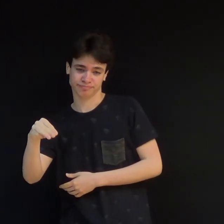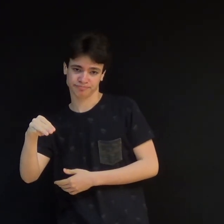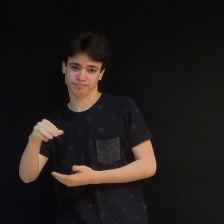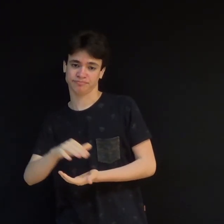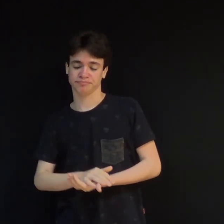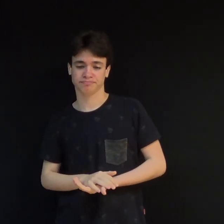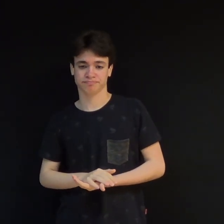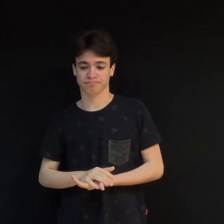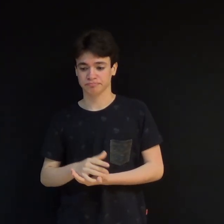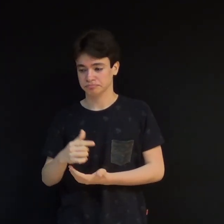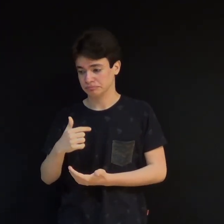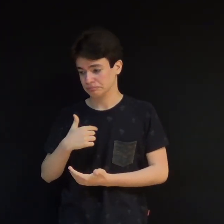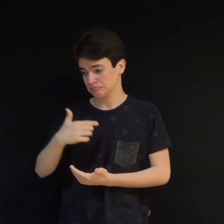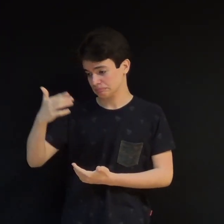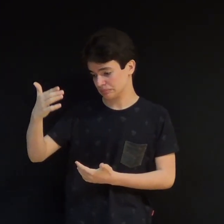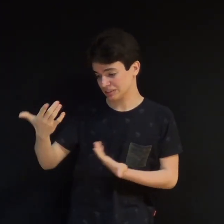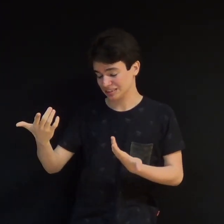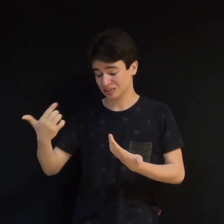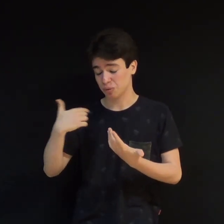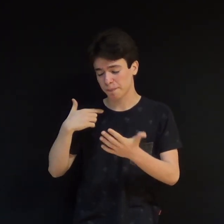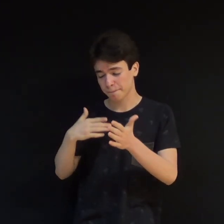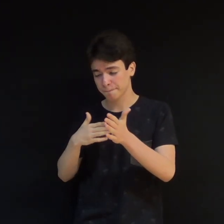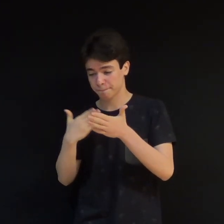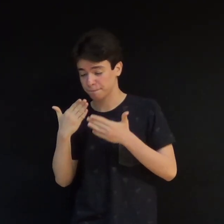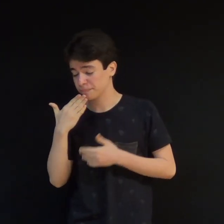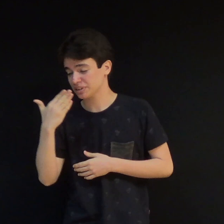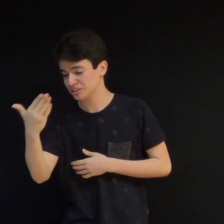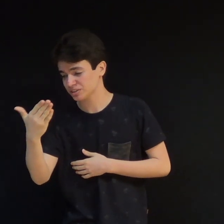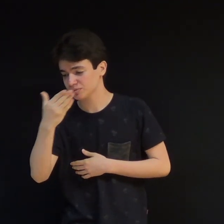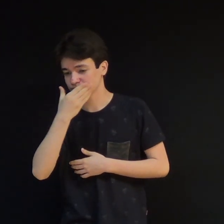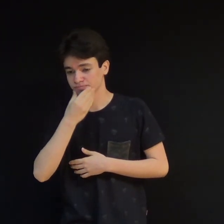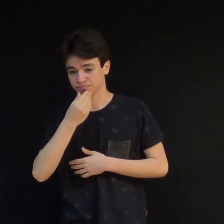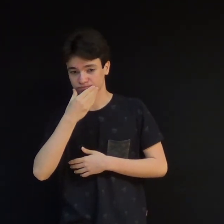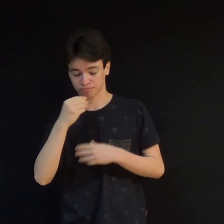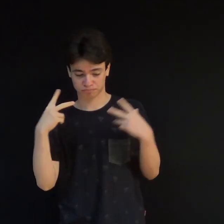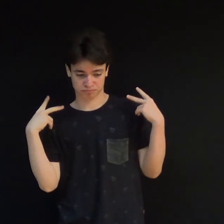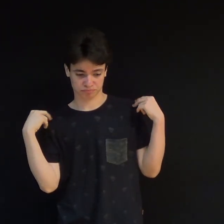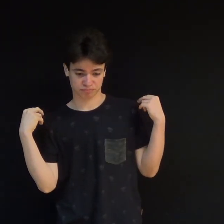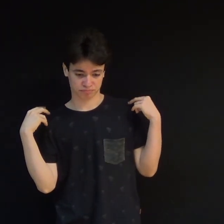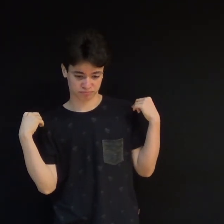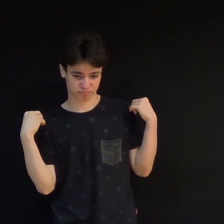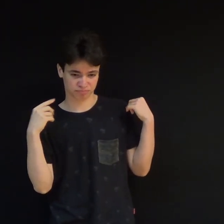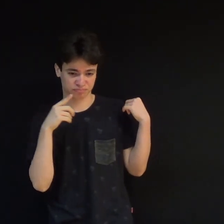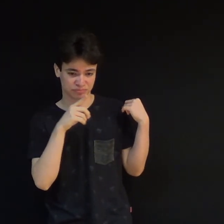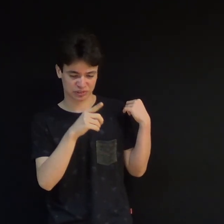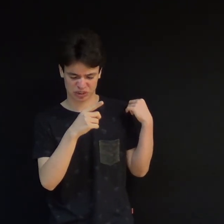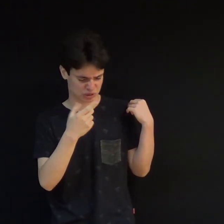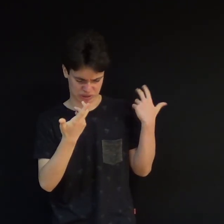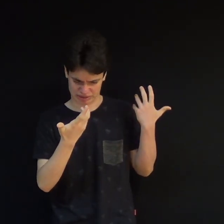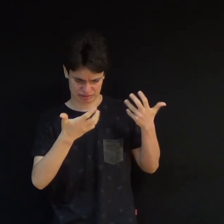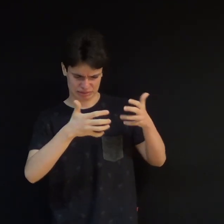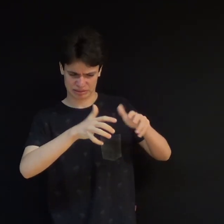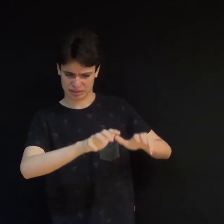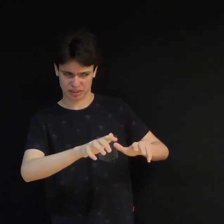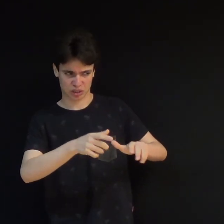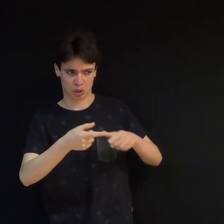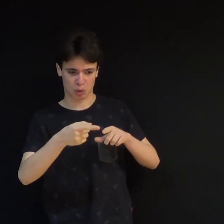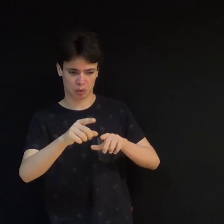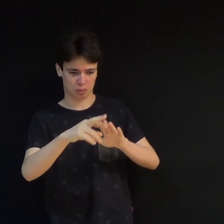diante do meu pedido motorista do ônibus se opôs a infringir as regras daquele país que não permite o transporte de passageiros